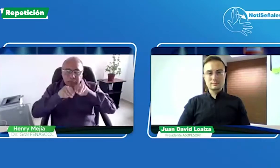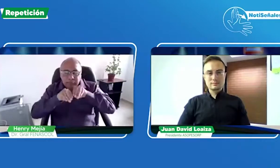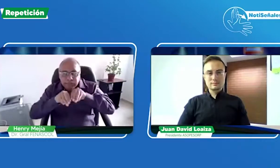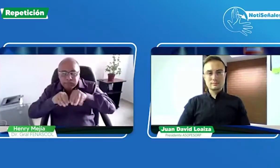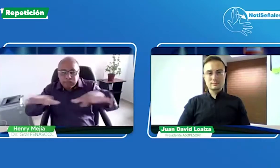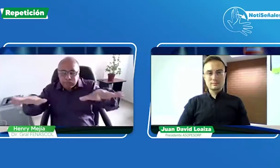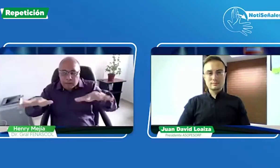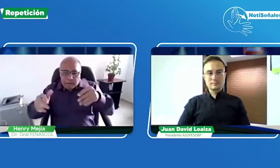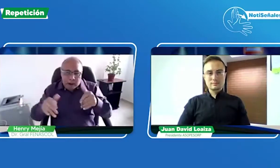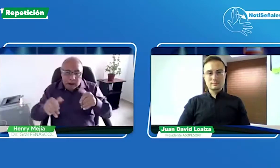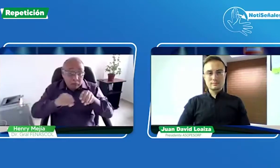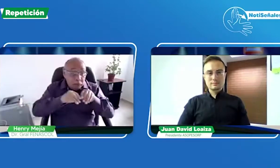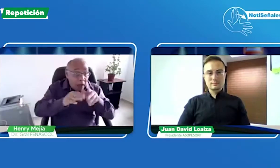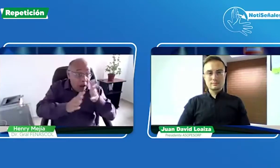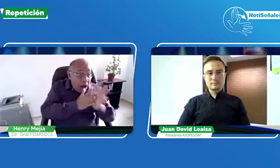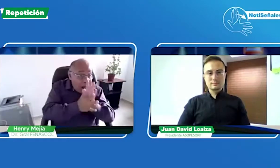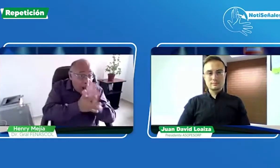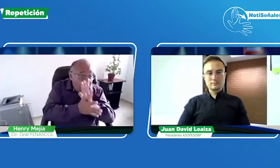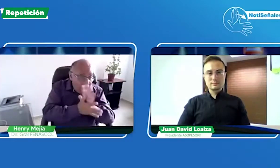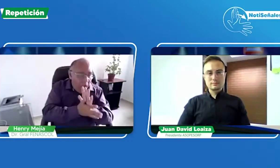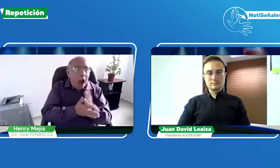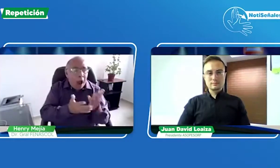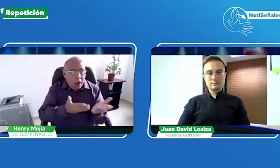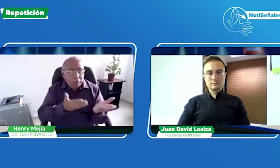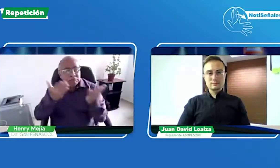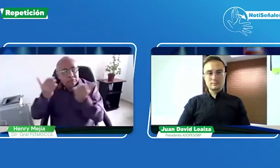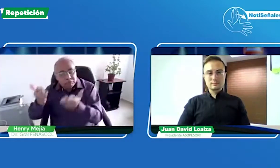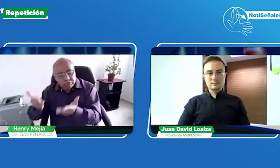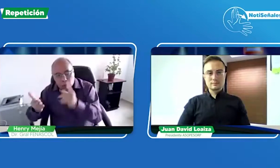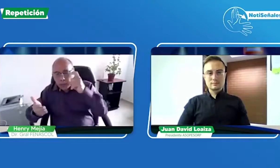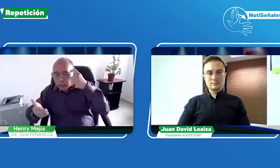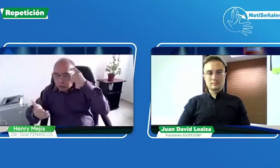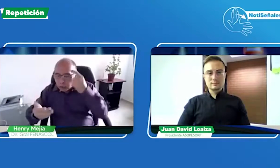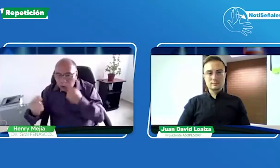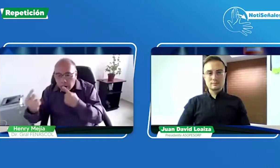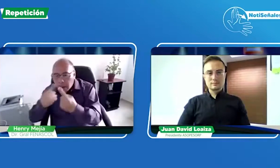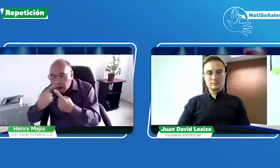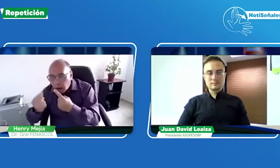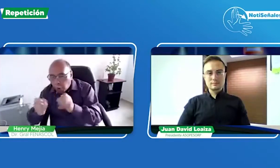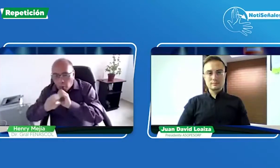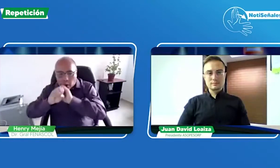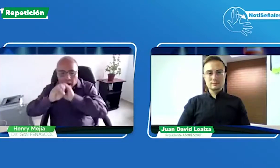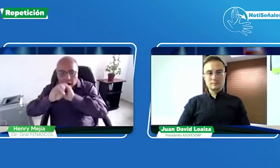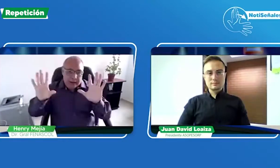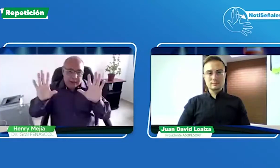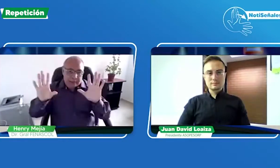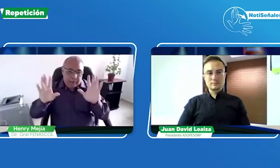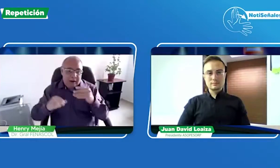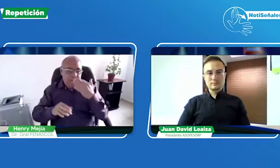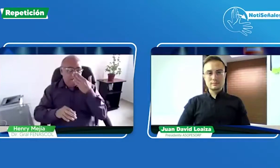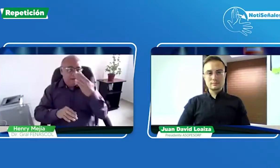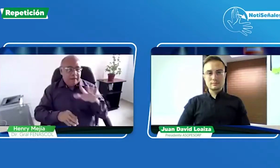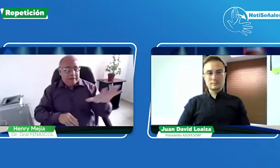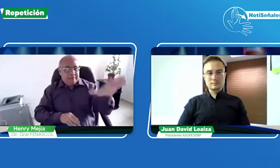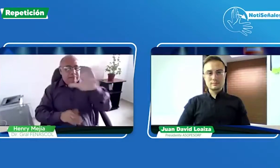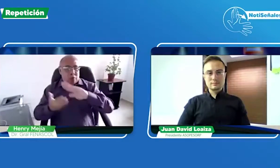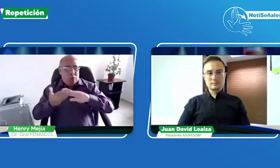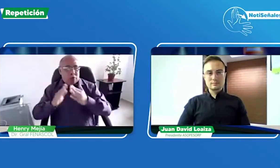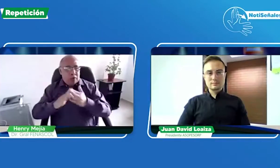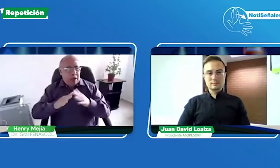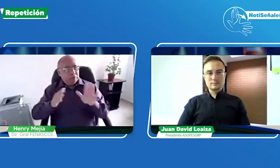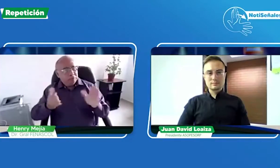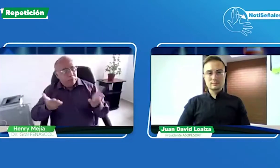nos contaras claramente cuál fue la motivación de hacer la divulgación de este video para que podamos de esta manera